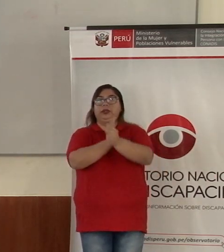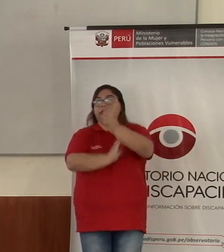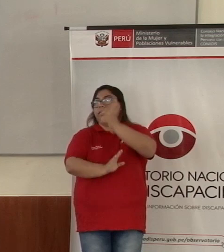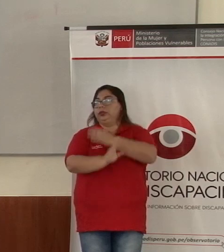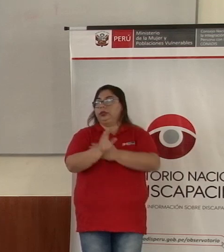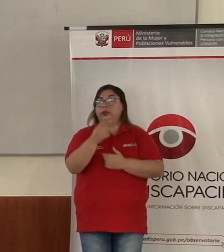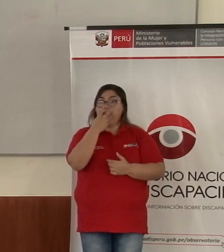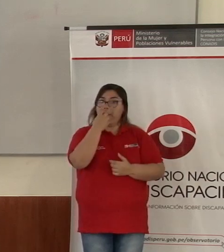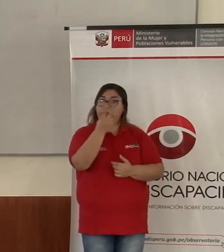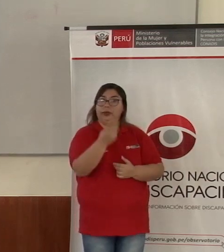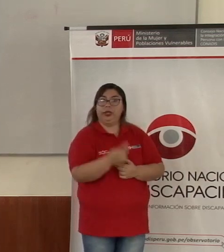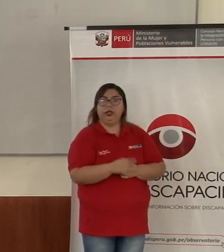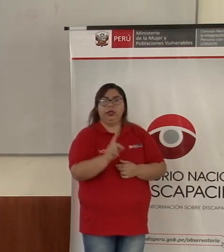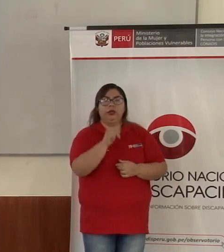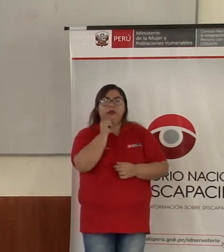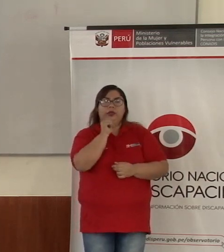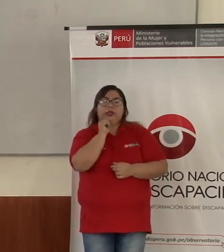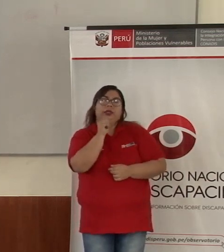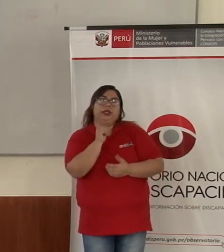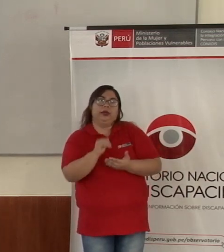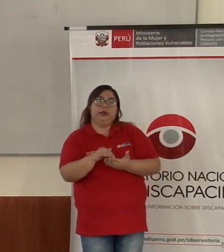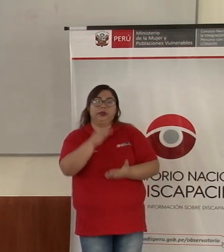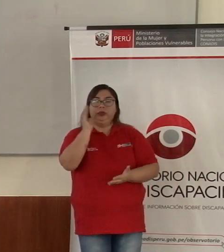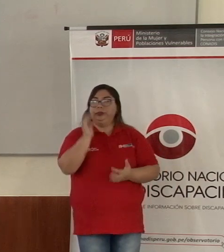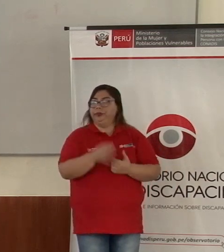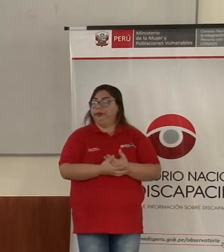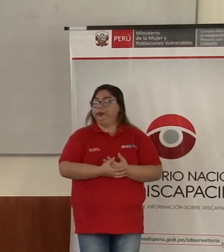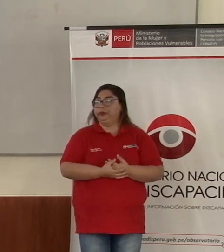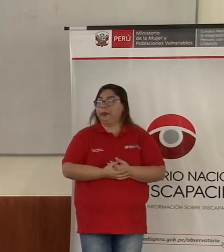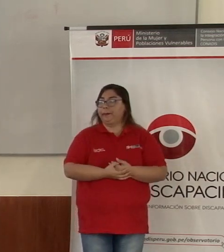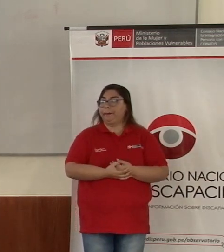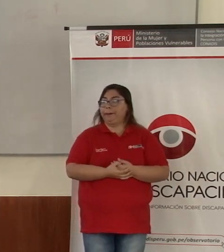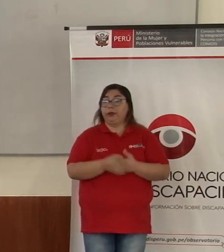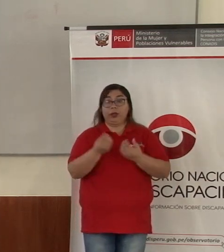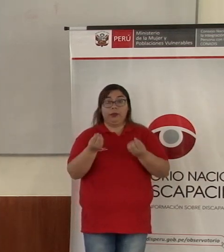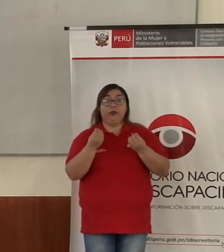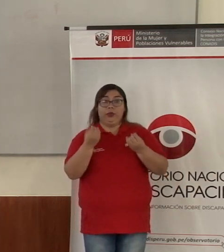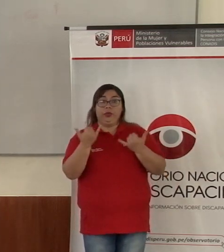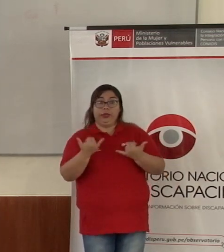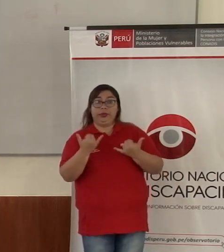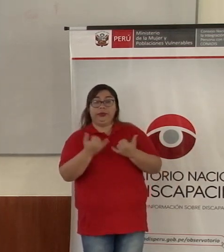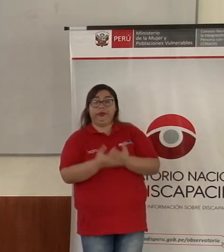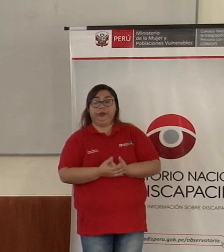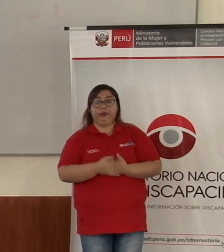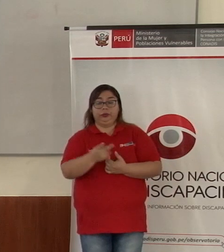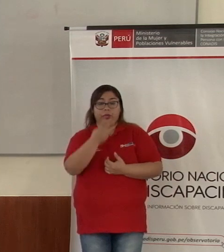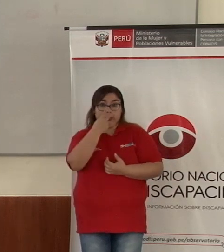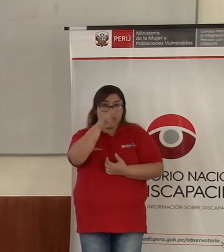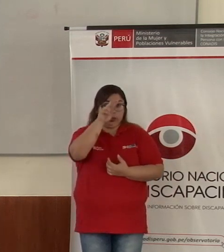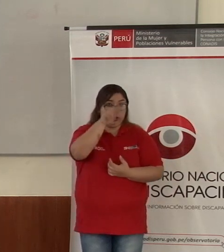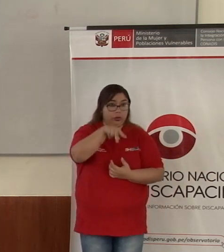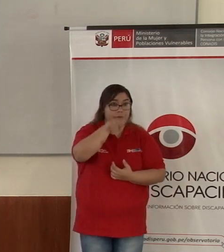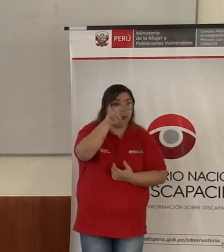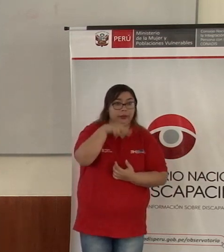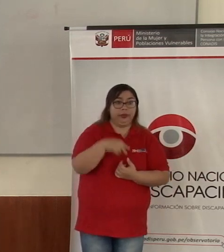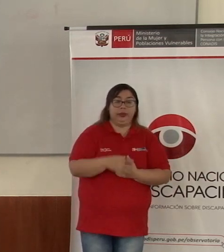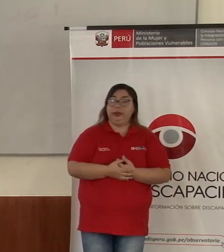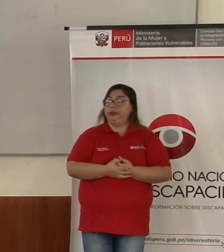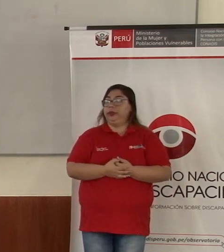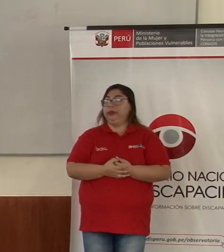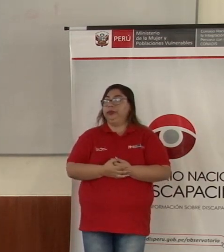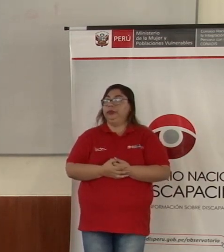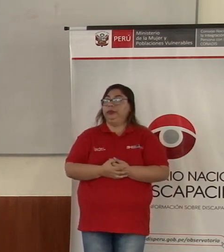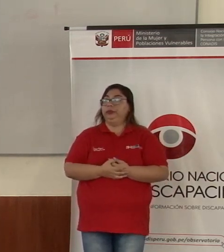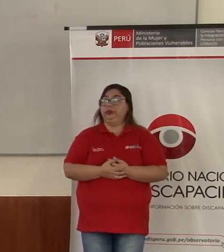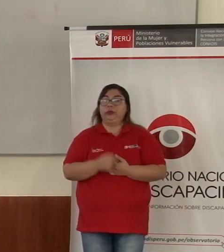verán, no era suficiente. Por eso, lo que no visibilizamos